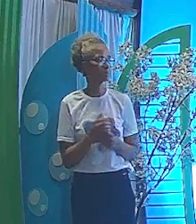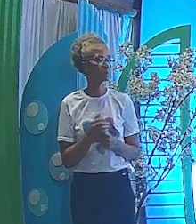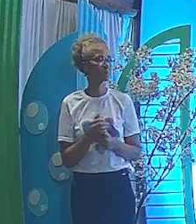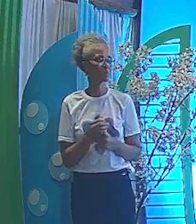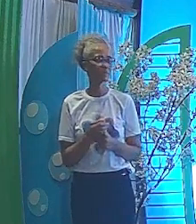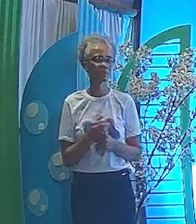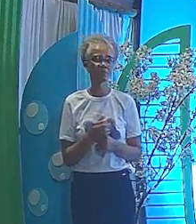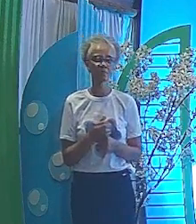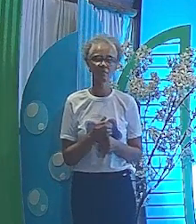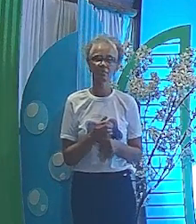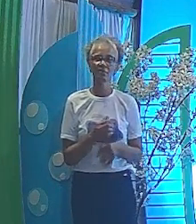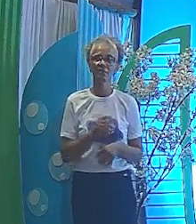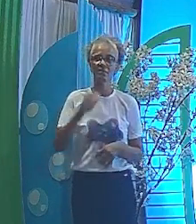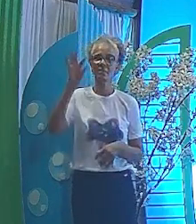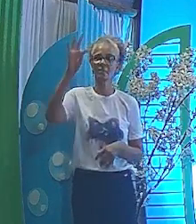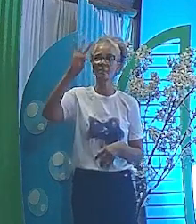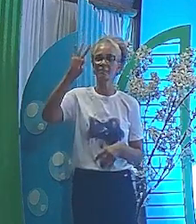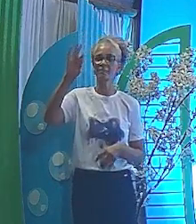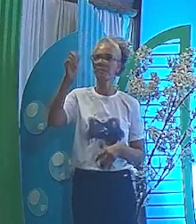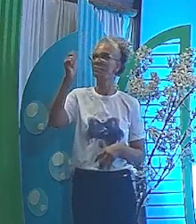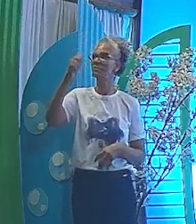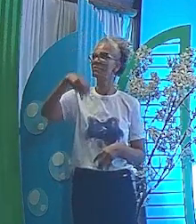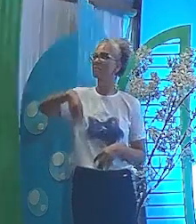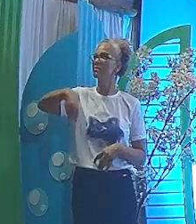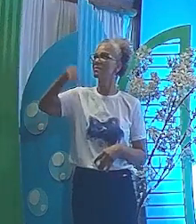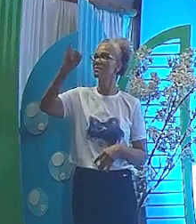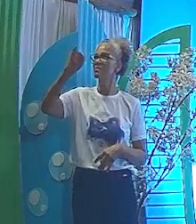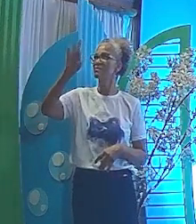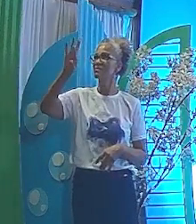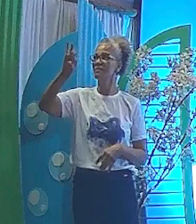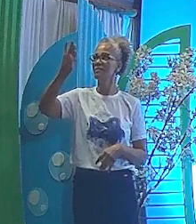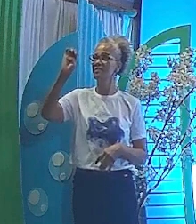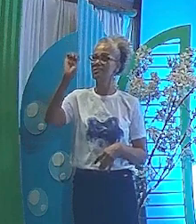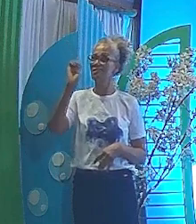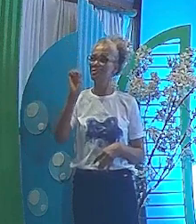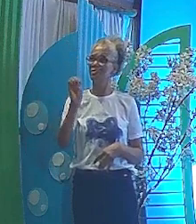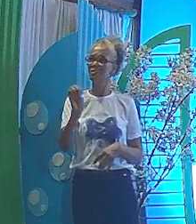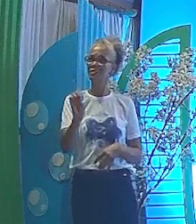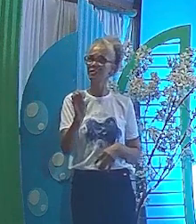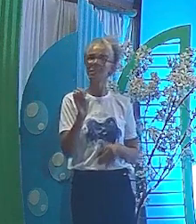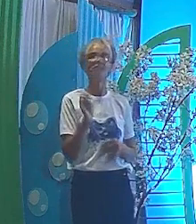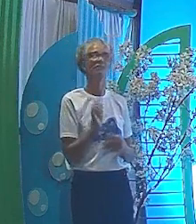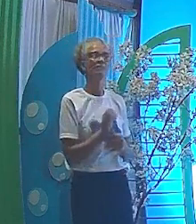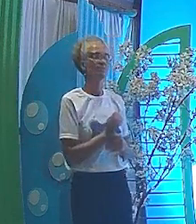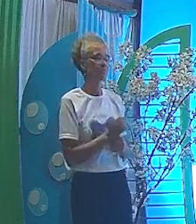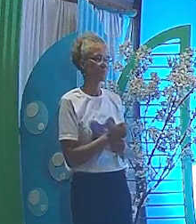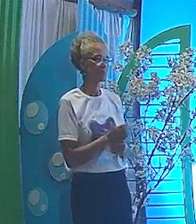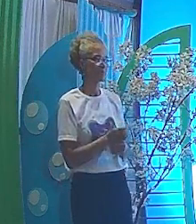Queria chamar Tamires Conceição, da Fundação, que está aqui representando a Fundação Pedro Calmon,